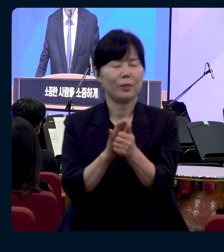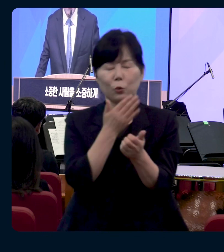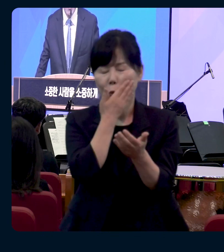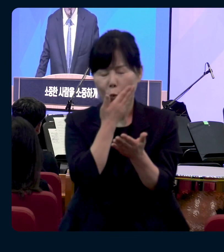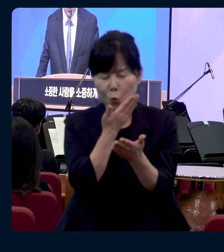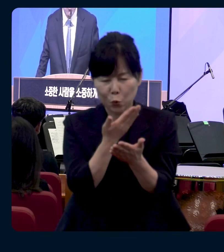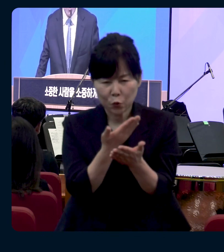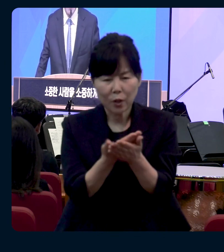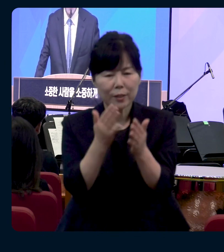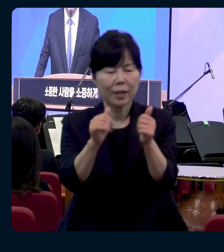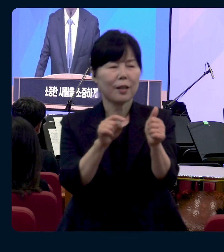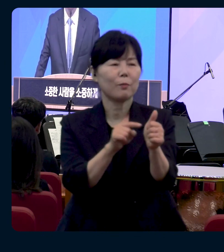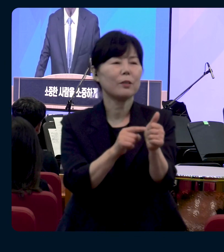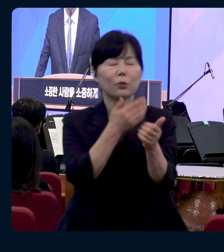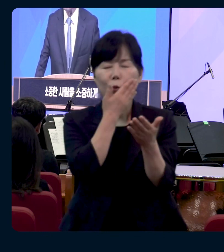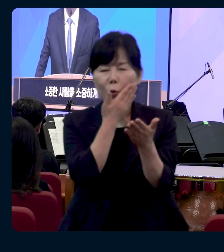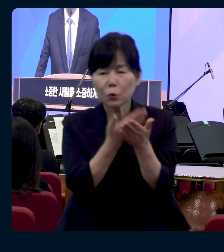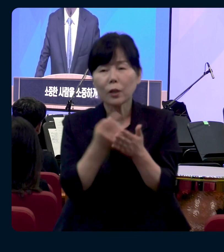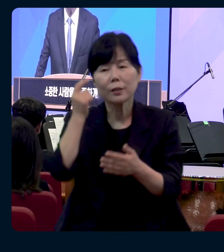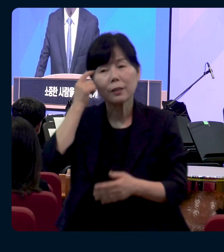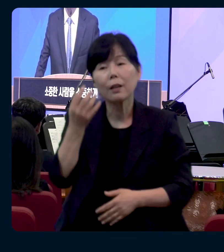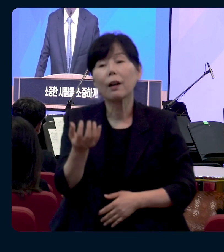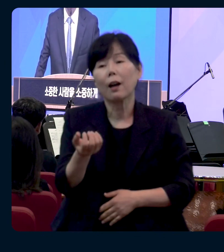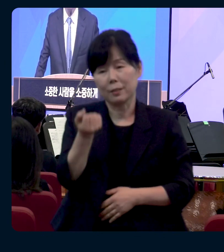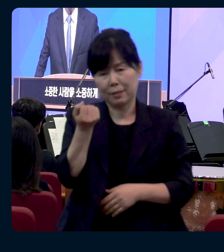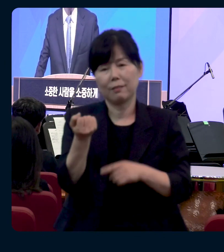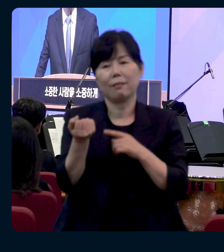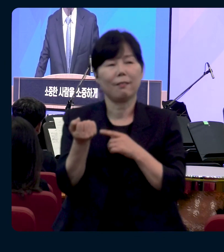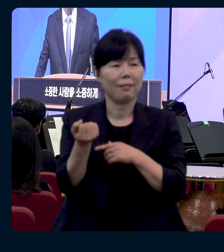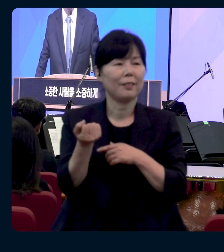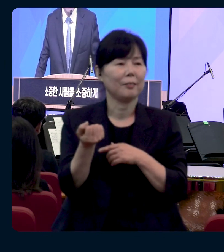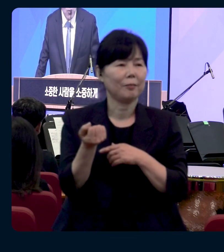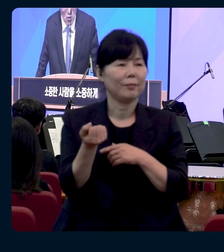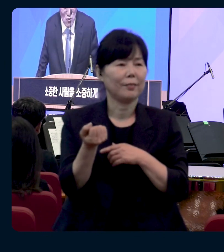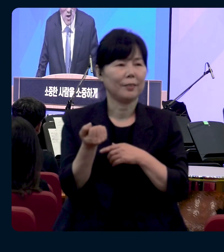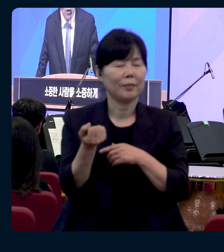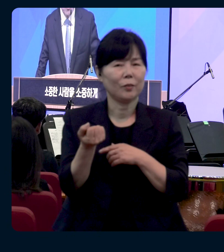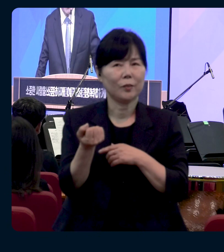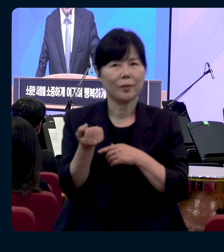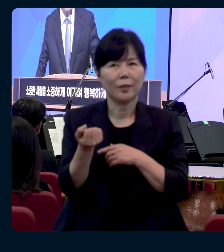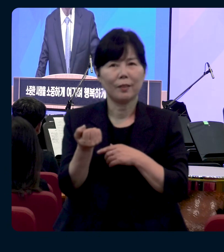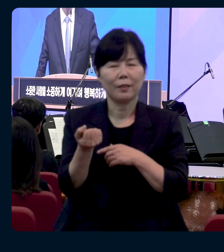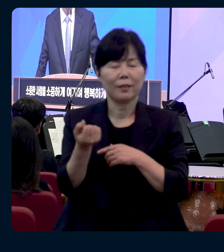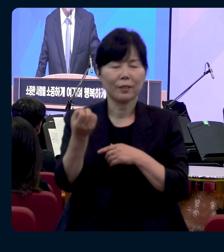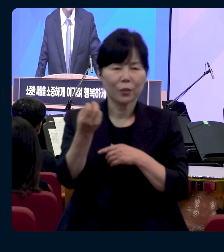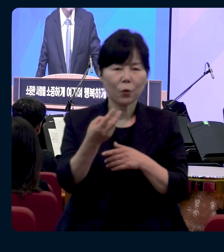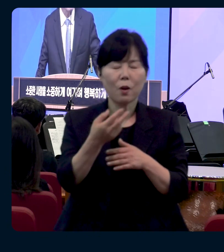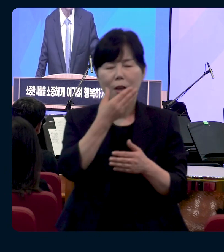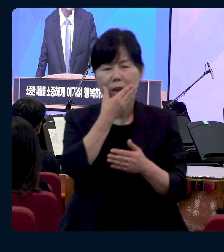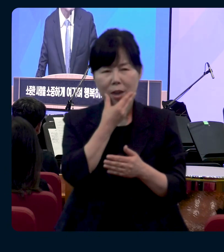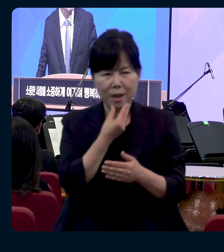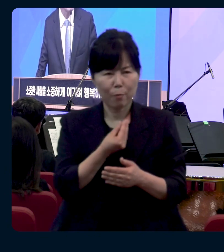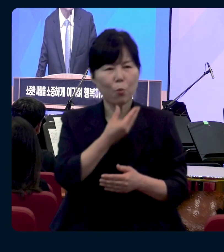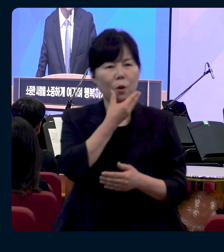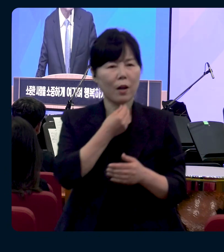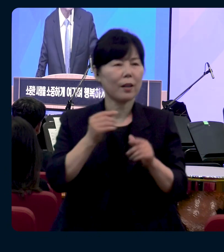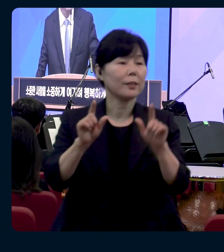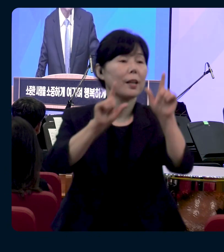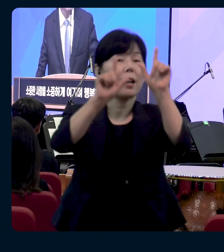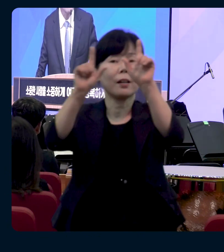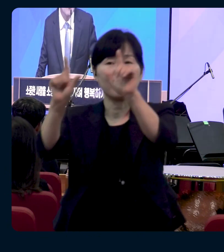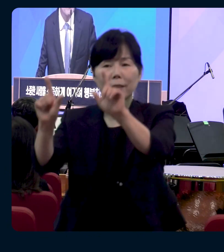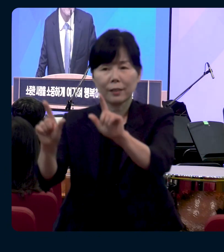소중한 사람을 소중하게. 여러분, 소중한 사람을 소중하게 여기면서 행복하게 사실 수 있기를